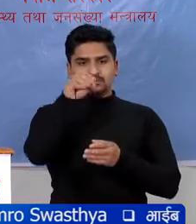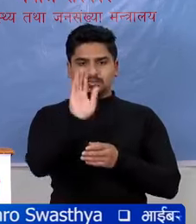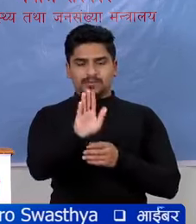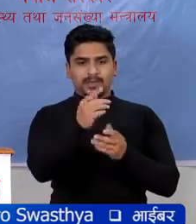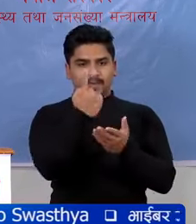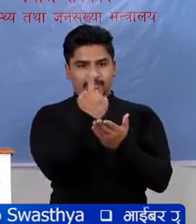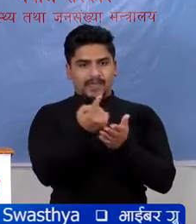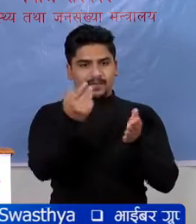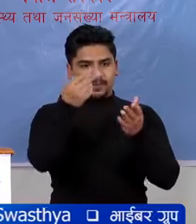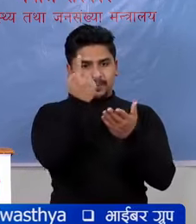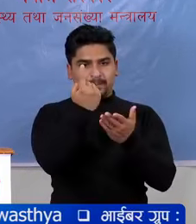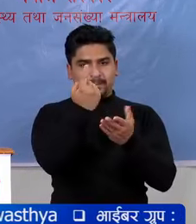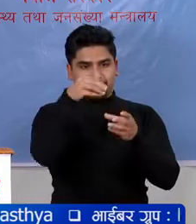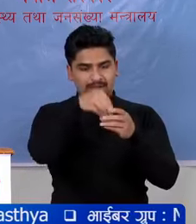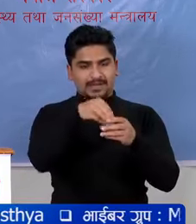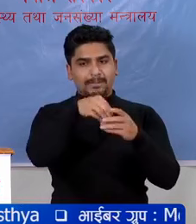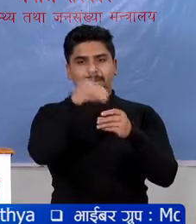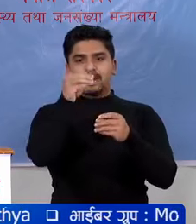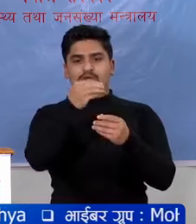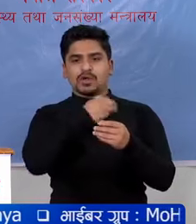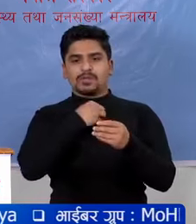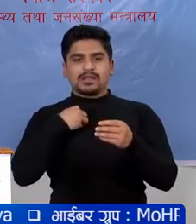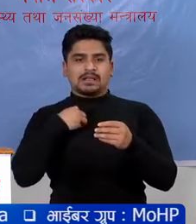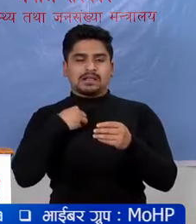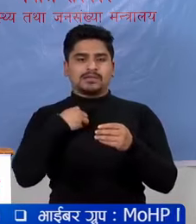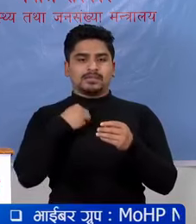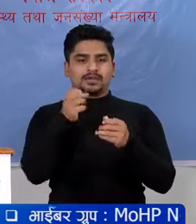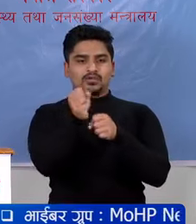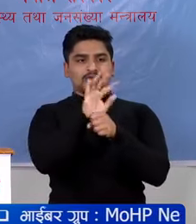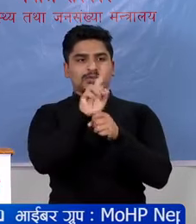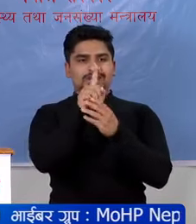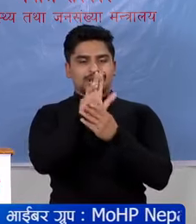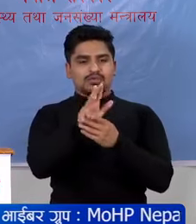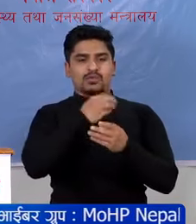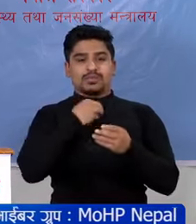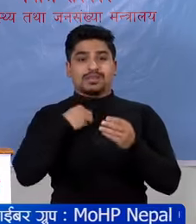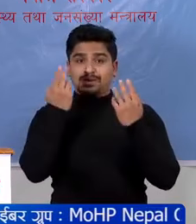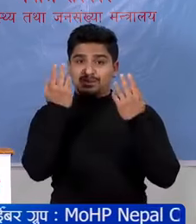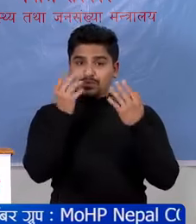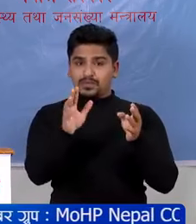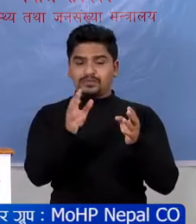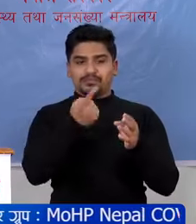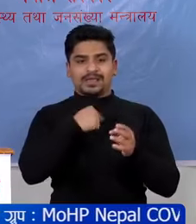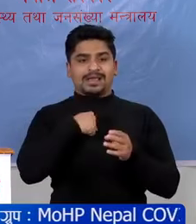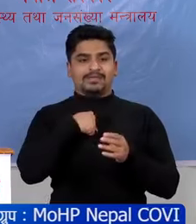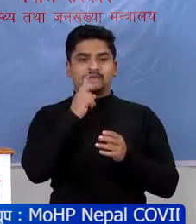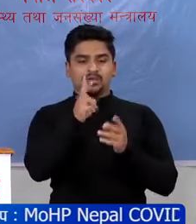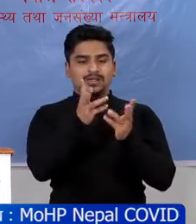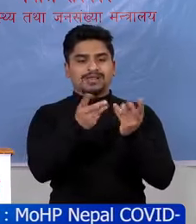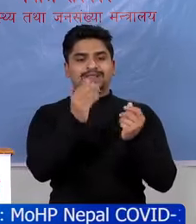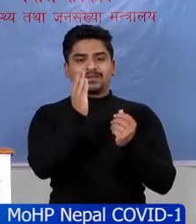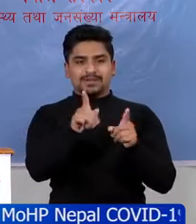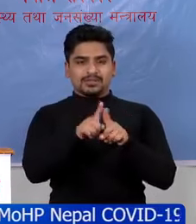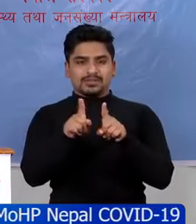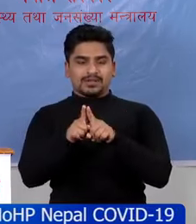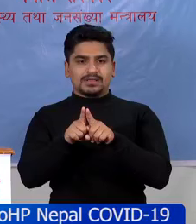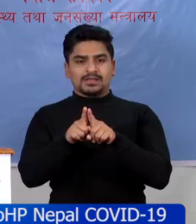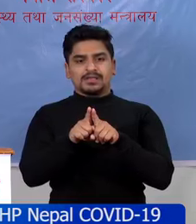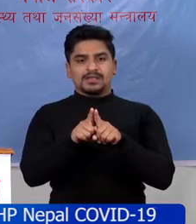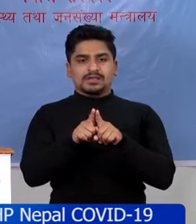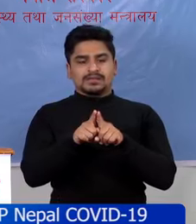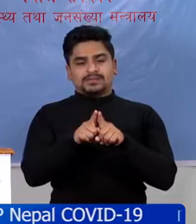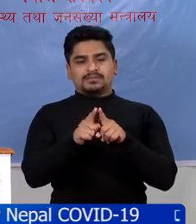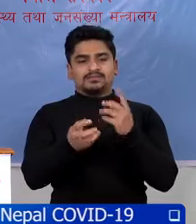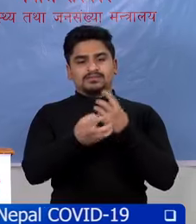जस्ति इकार्फंडु उपत्ये का बाईरा का अस्पताल हर्मा COVID-19 को उपचार भयो आमी त्यों इसाबले पनी आपनो कंटी लाई सक्षेम